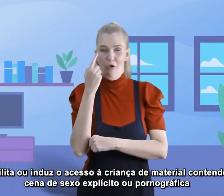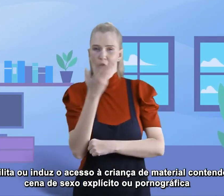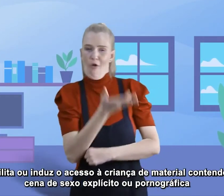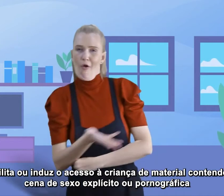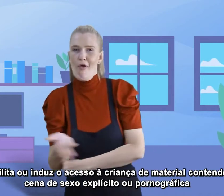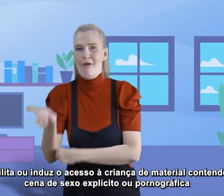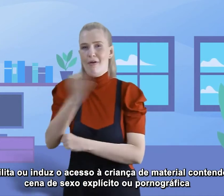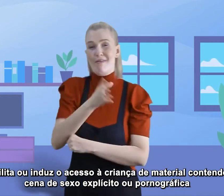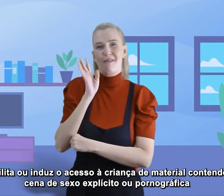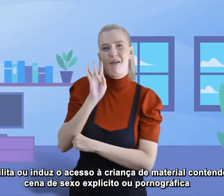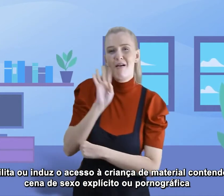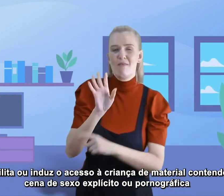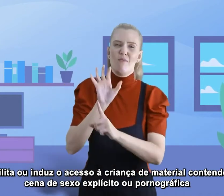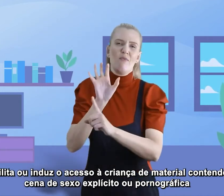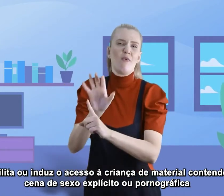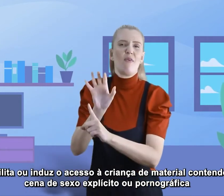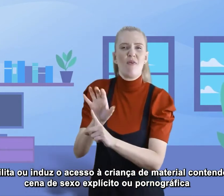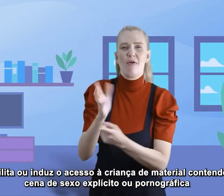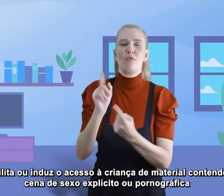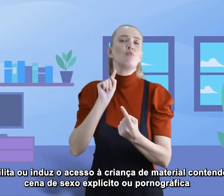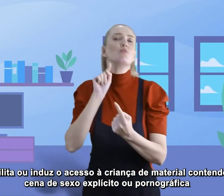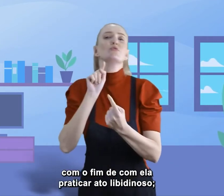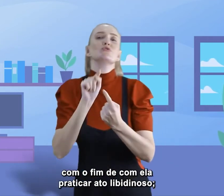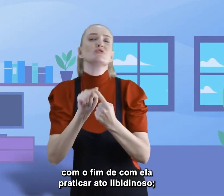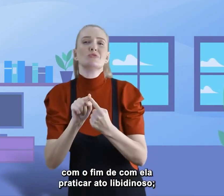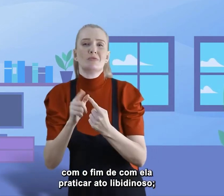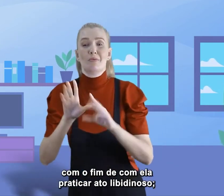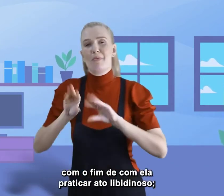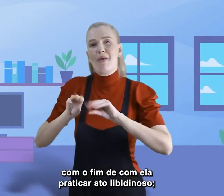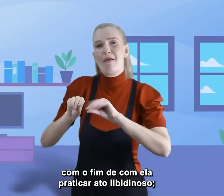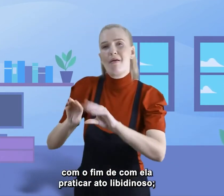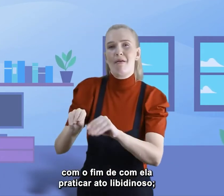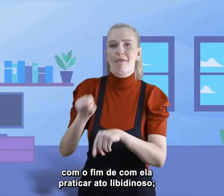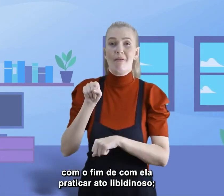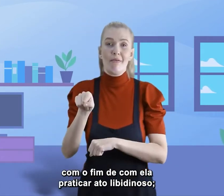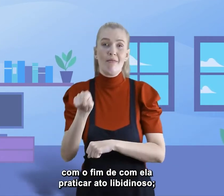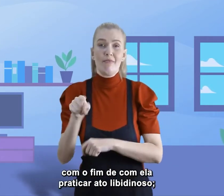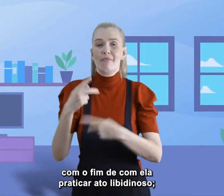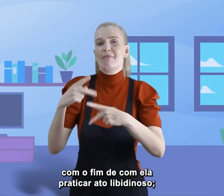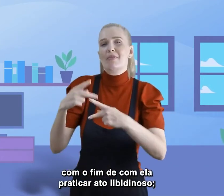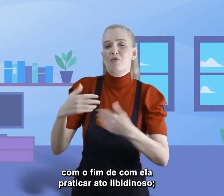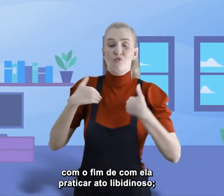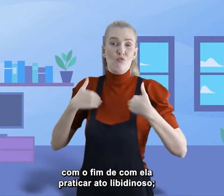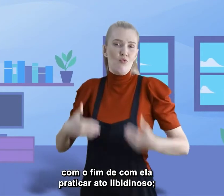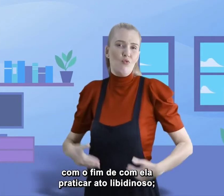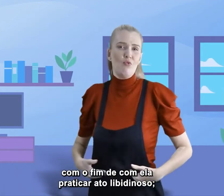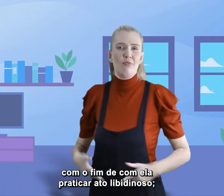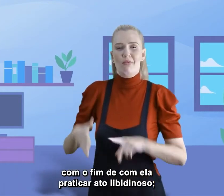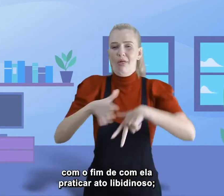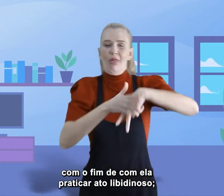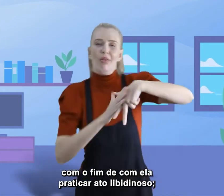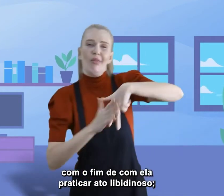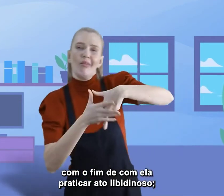de sexo explícito ou pornográfica, com o fim de, com ela, praticar ato libidinoso.